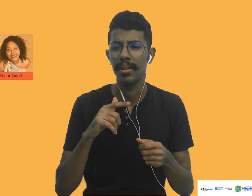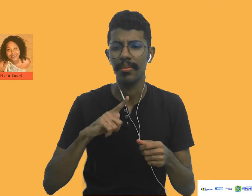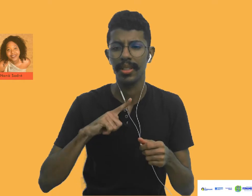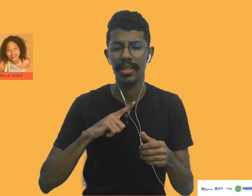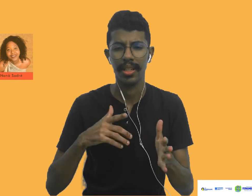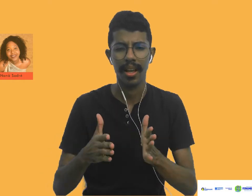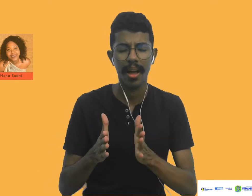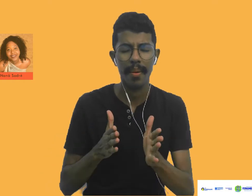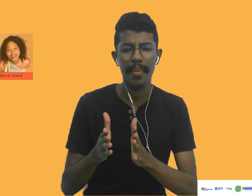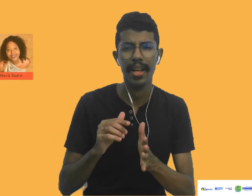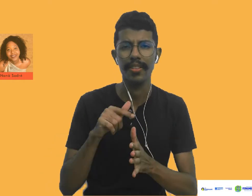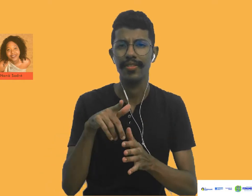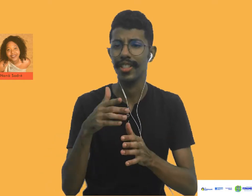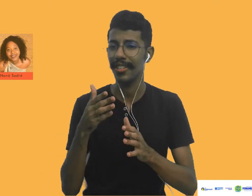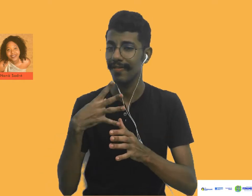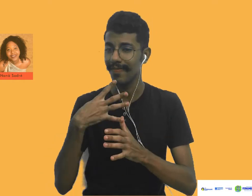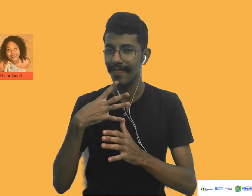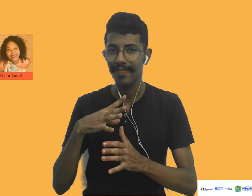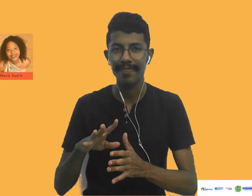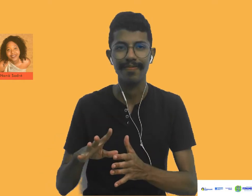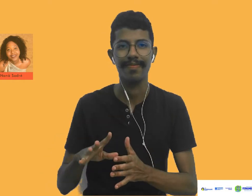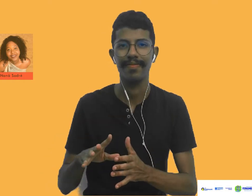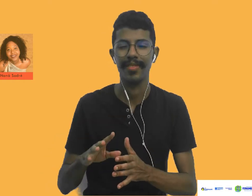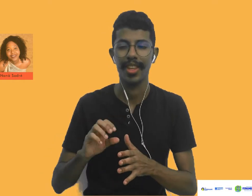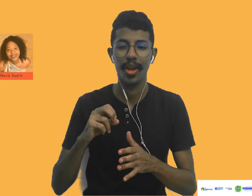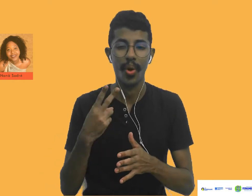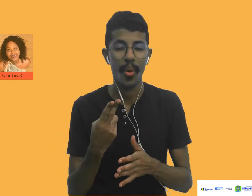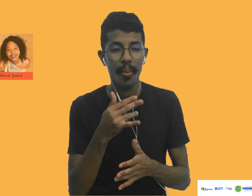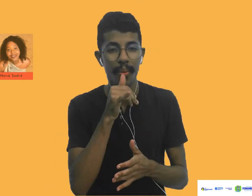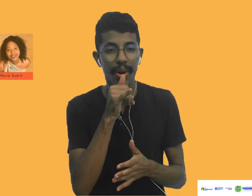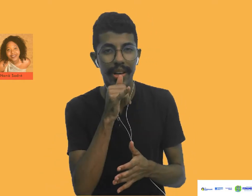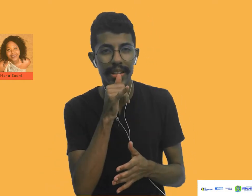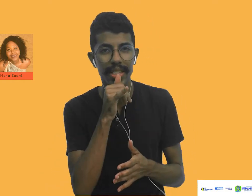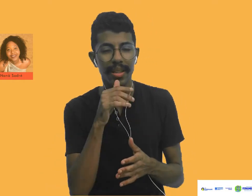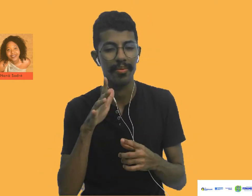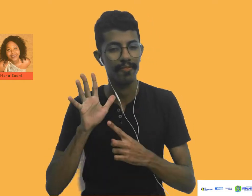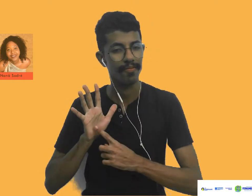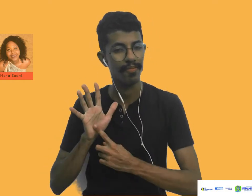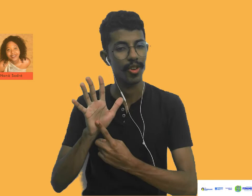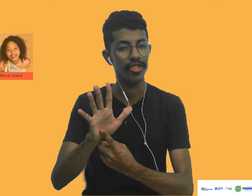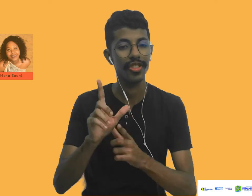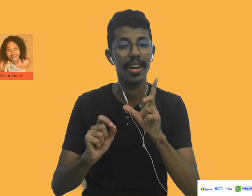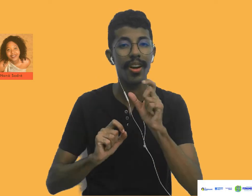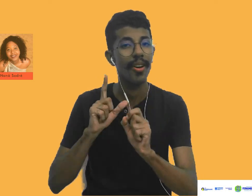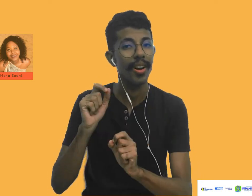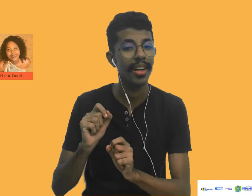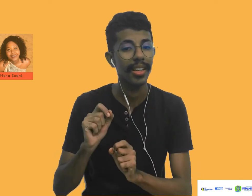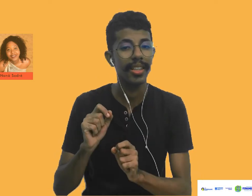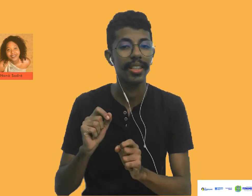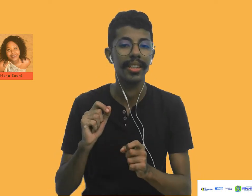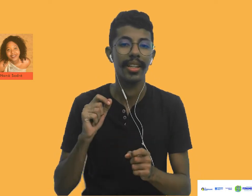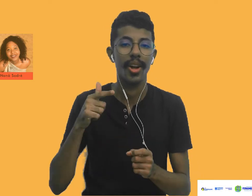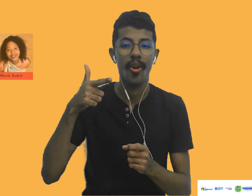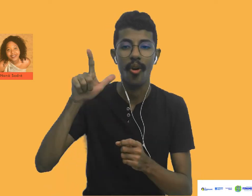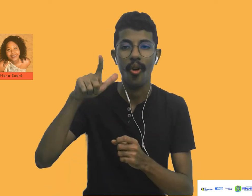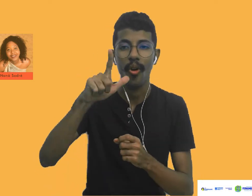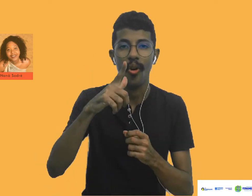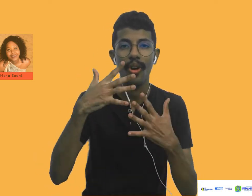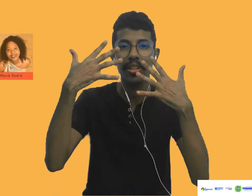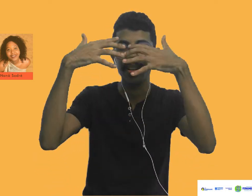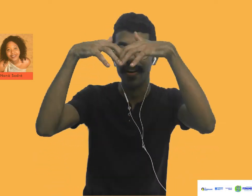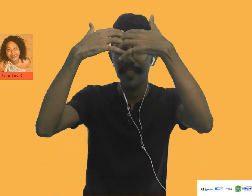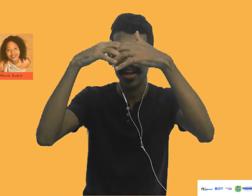essa parte aqui do mundo que você não conhece. Ou então, a gente vai mostrar para você aqui.